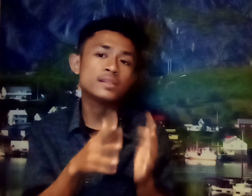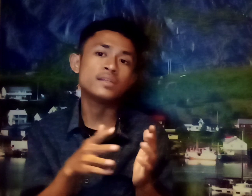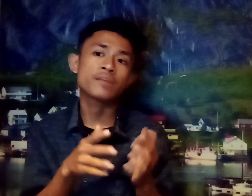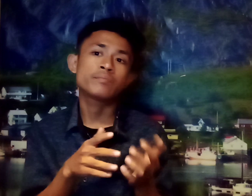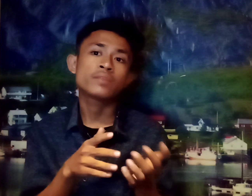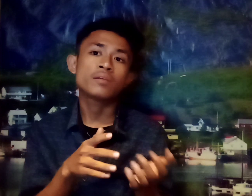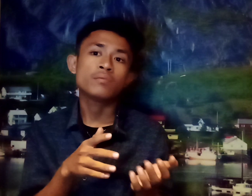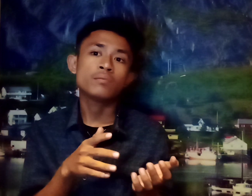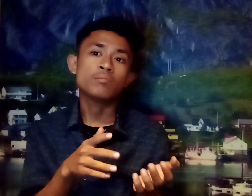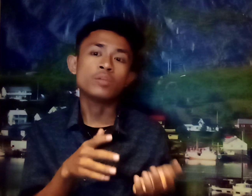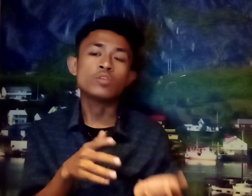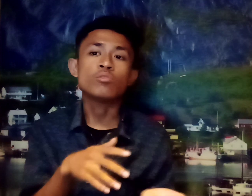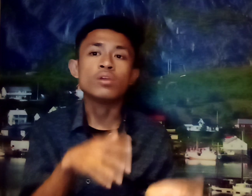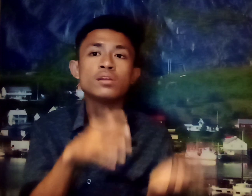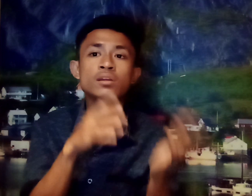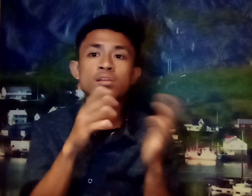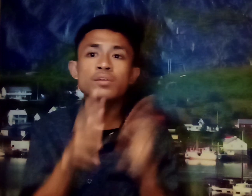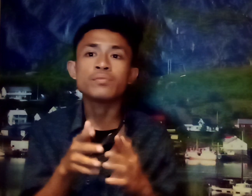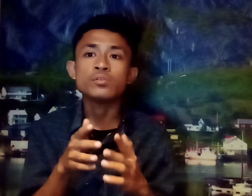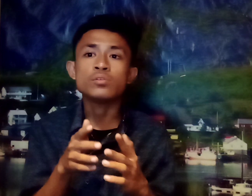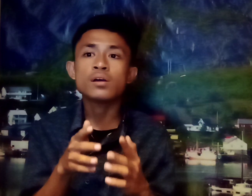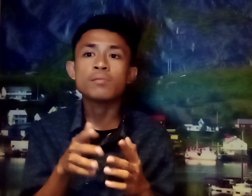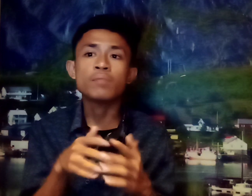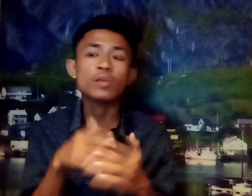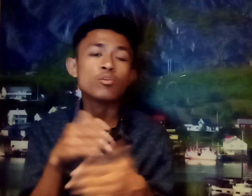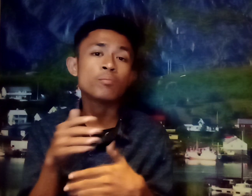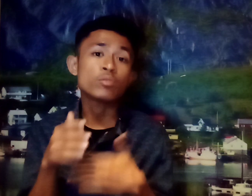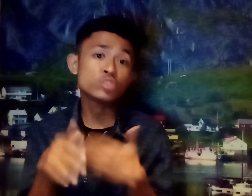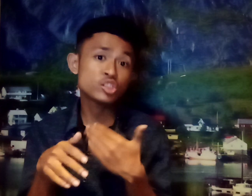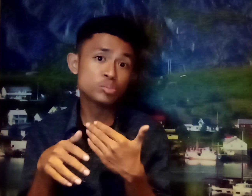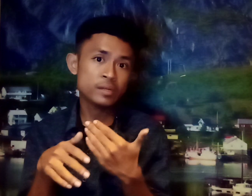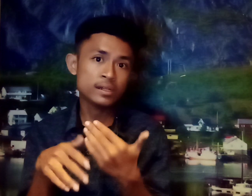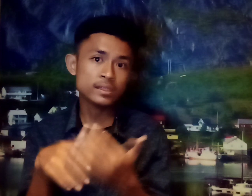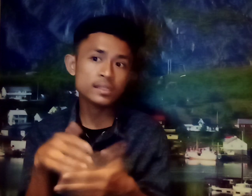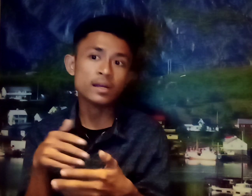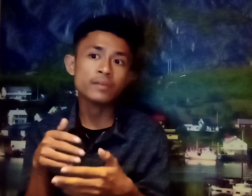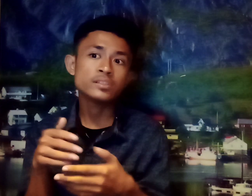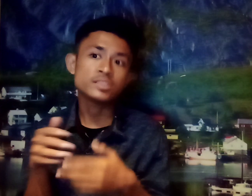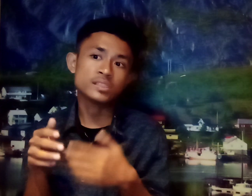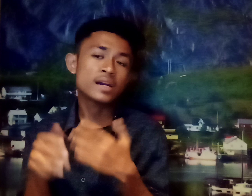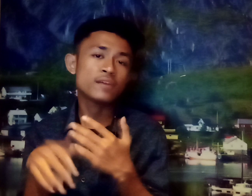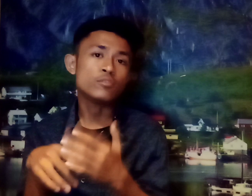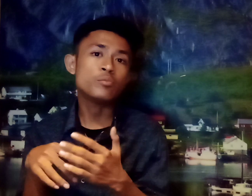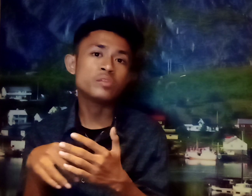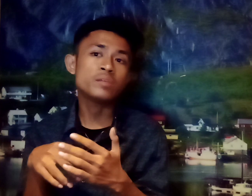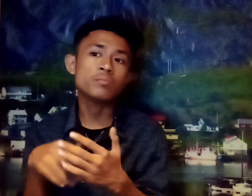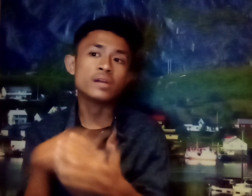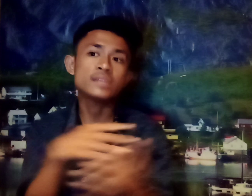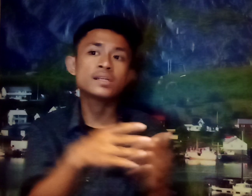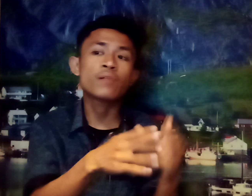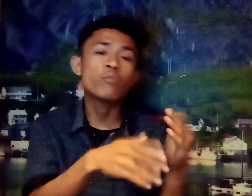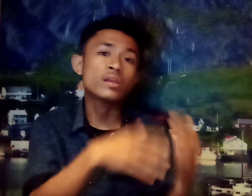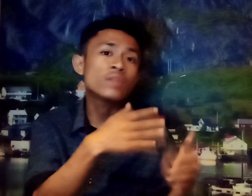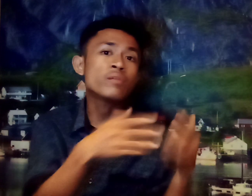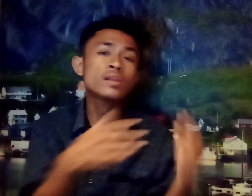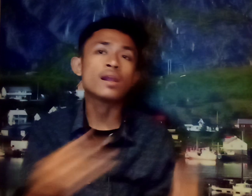penelitian. Metode kualitatif juga melakukan proses penelitian secara induktif berdasarkan fakta-fakta